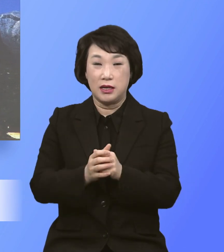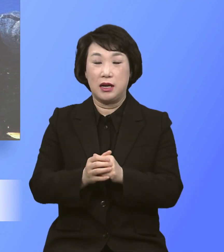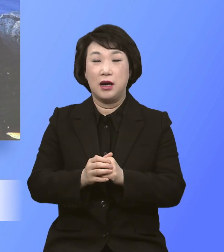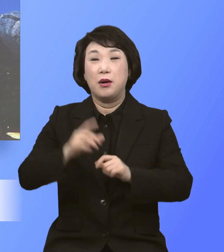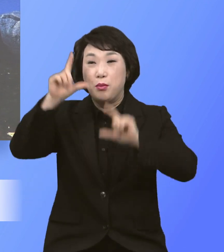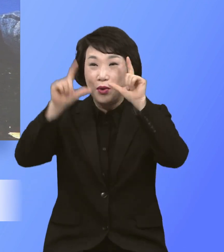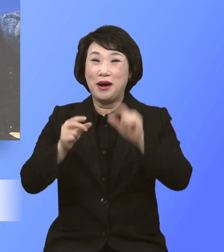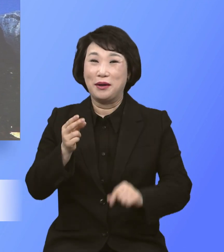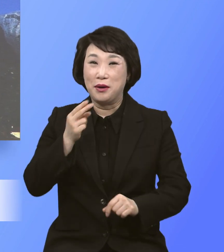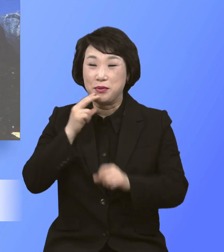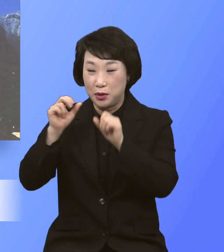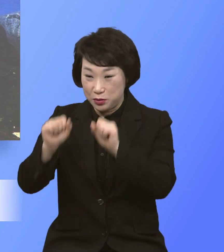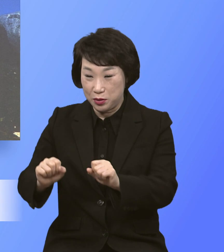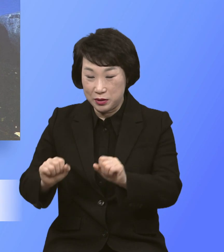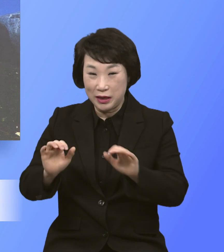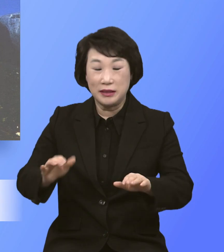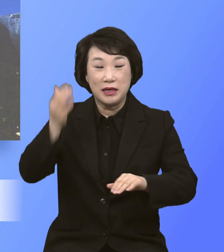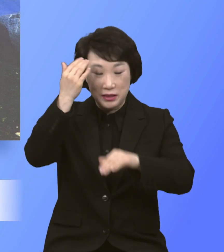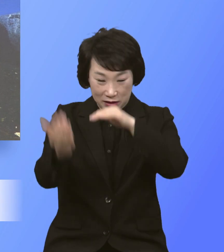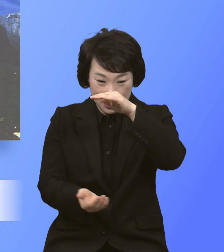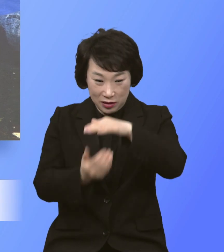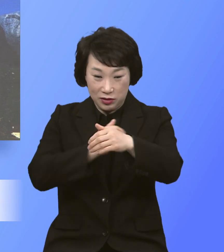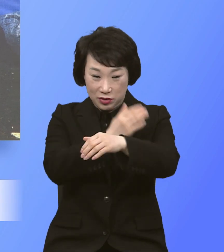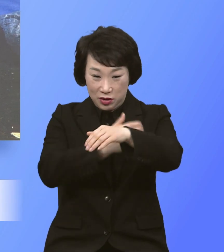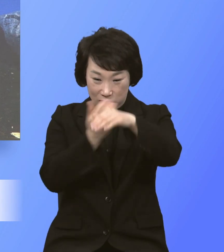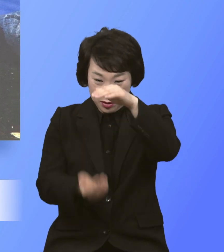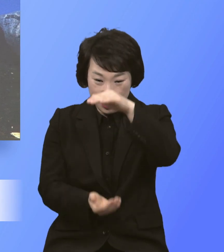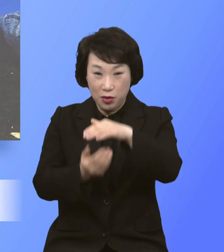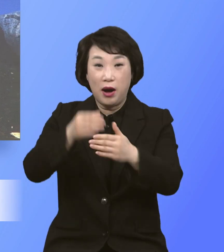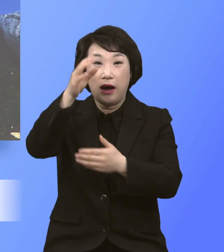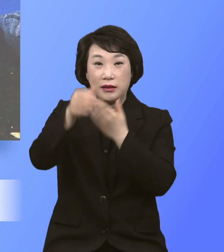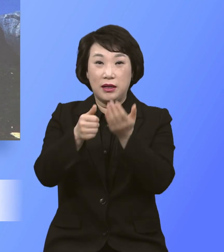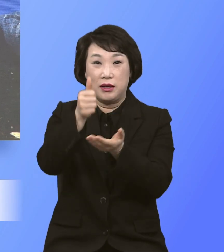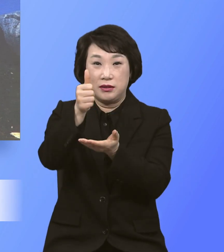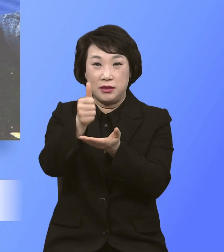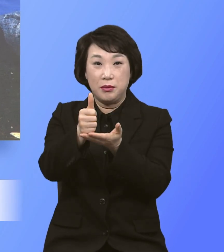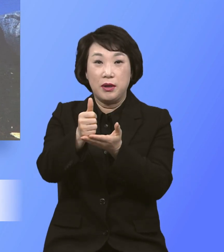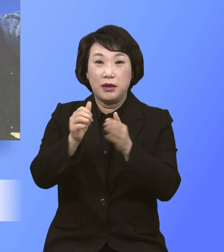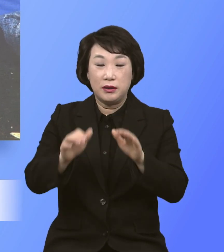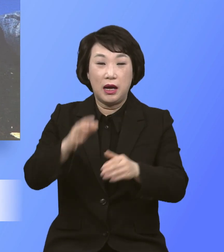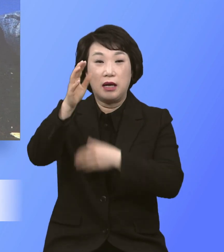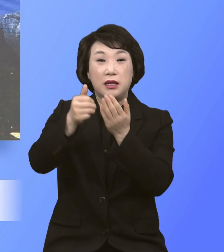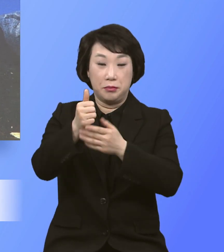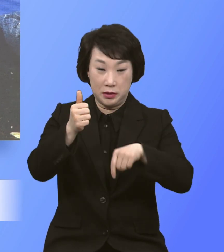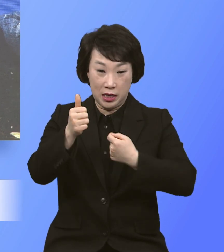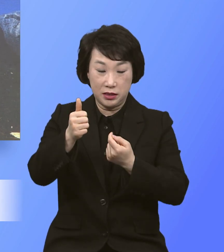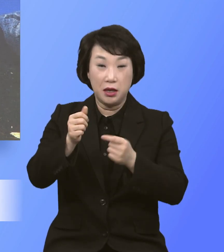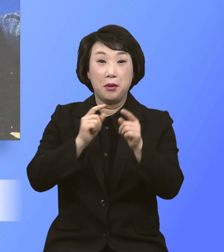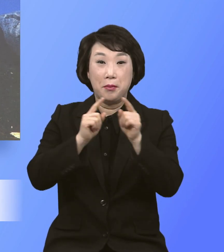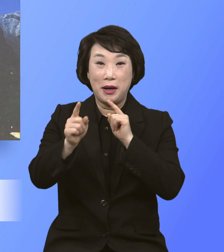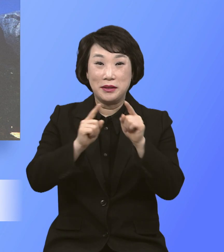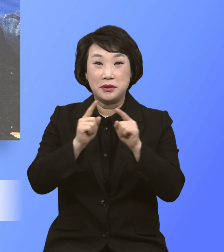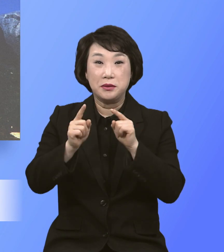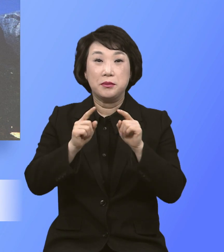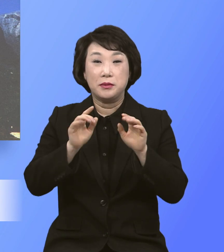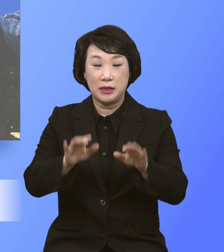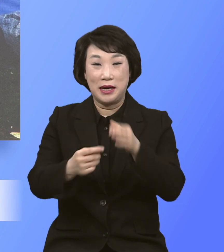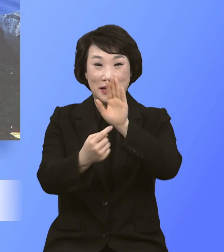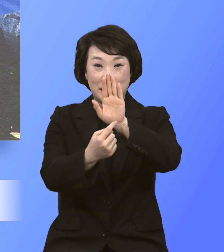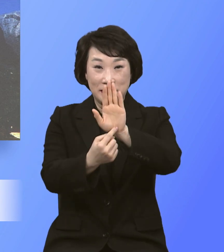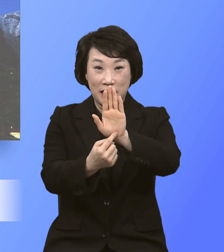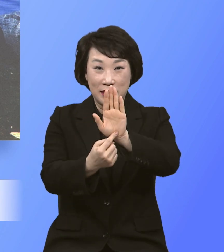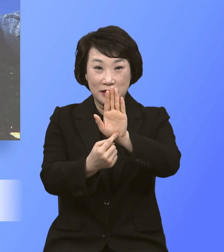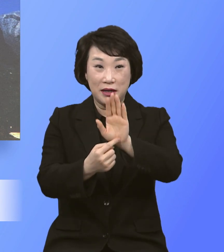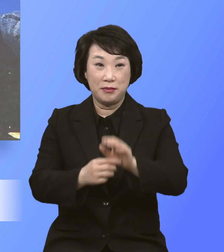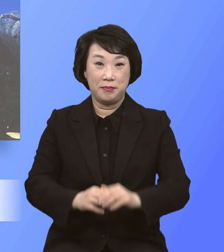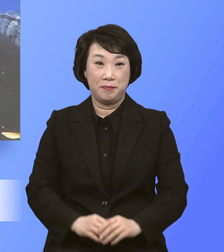존재요 존재하시고 전능하신 하나님이신데 그 자신을 말씀으로